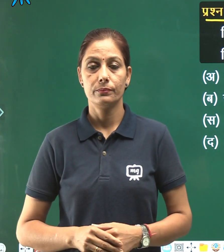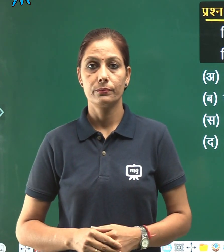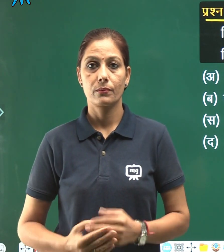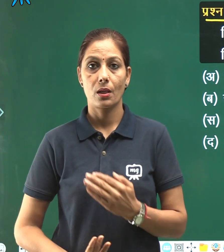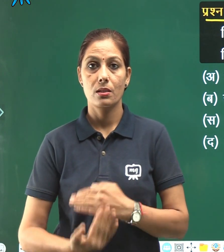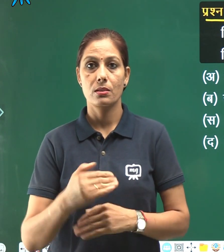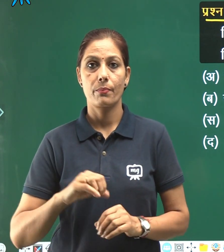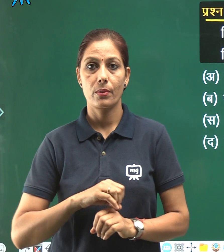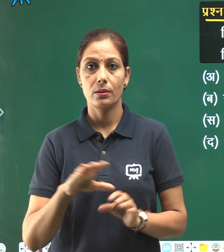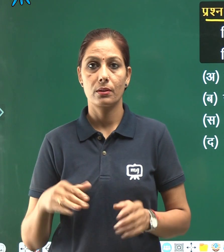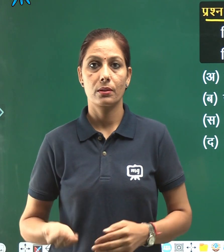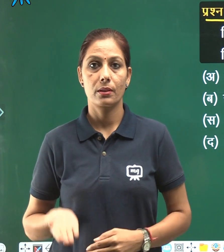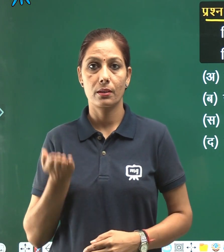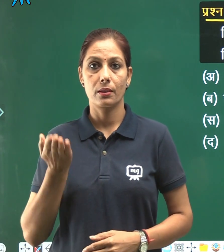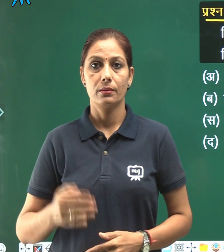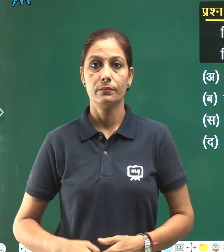संपादन किया गया।